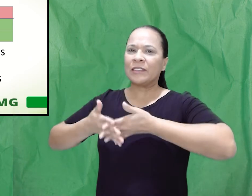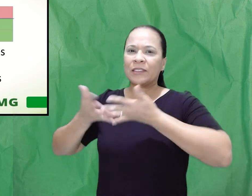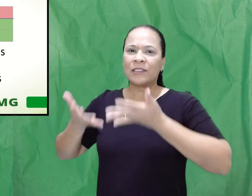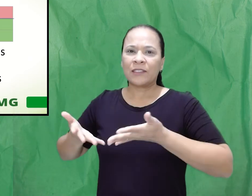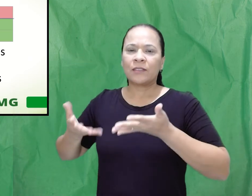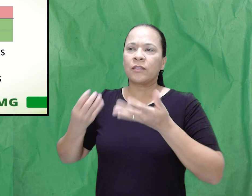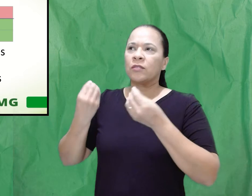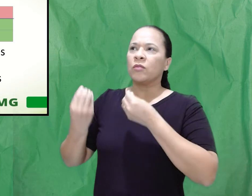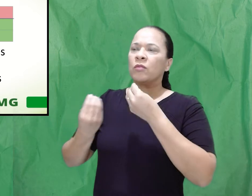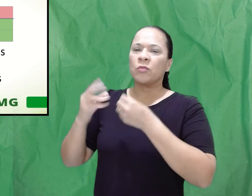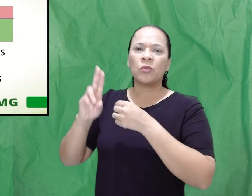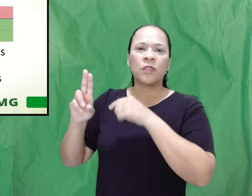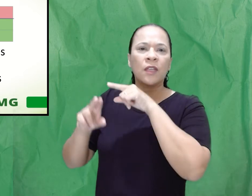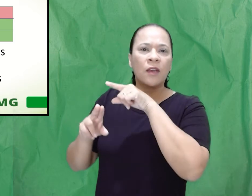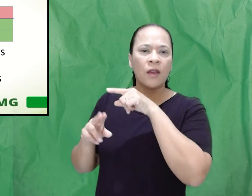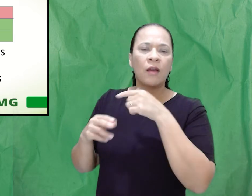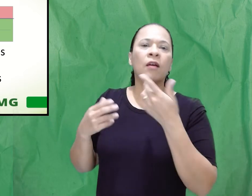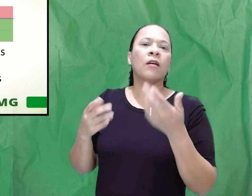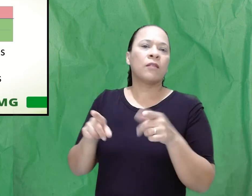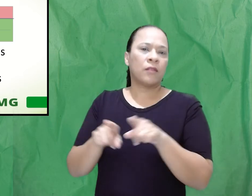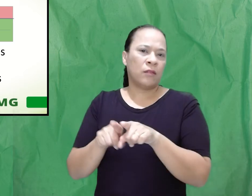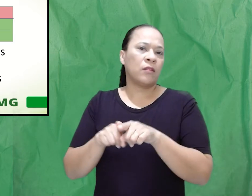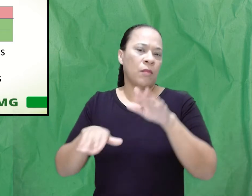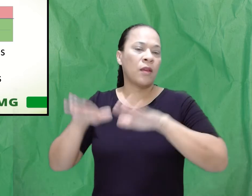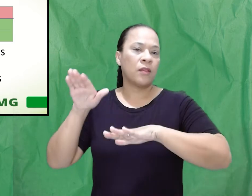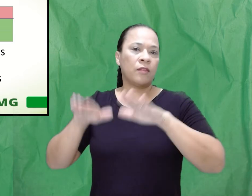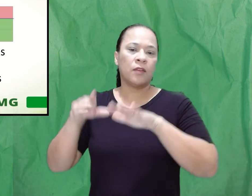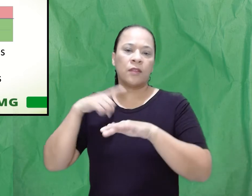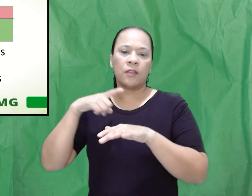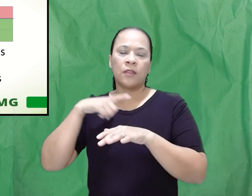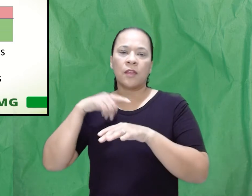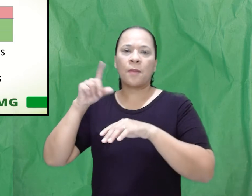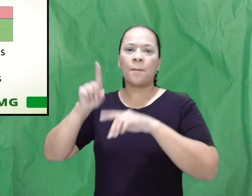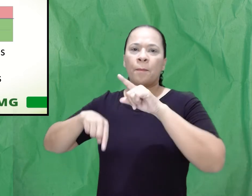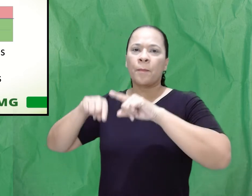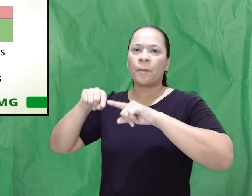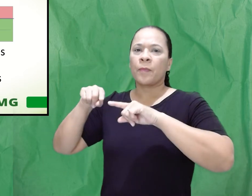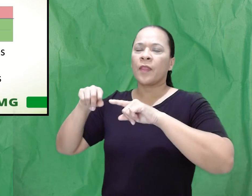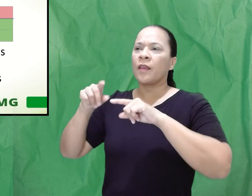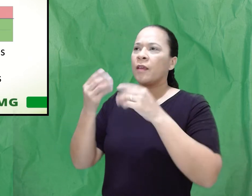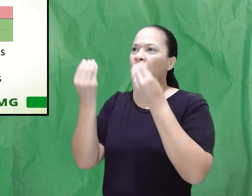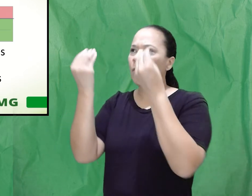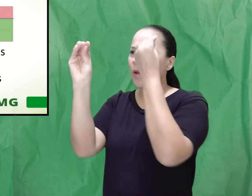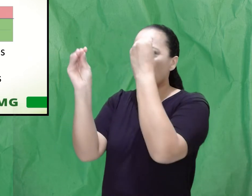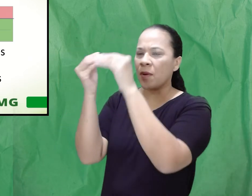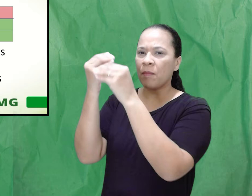tenho um problema com sobreposição de elementos, para ficar configurando sobreposição de elementos.